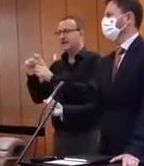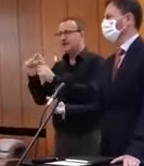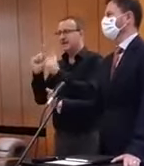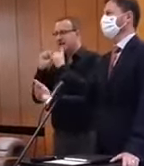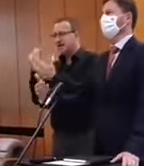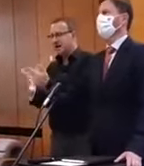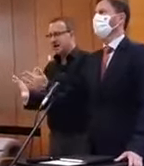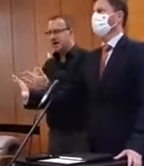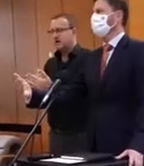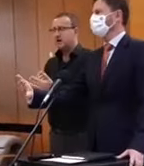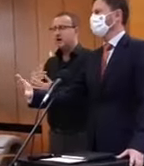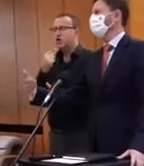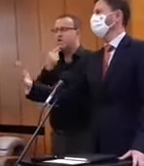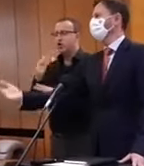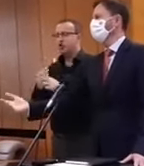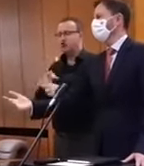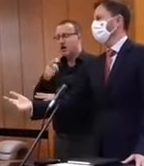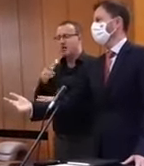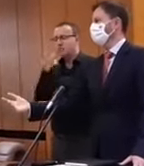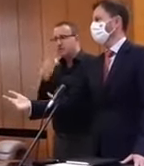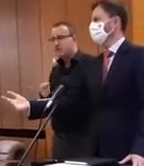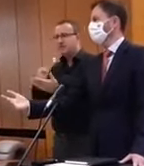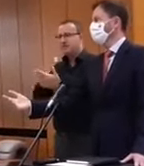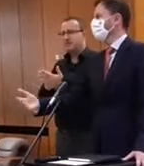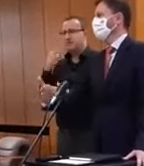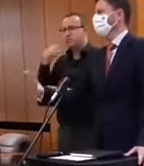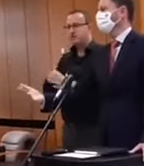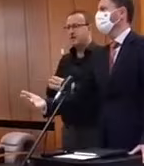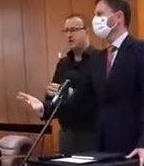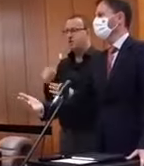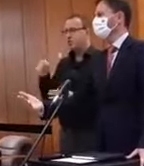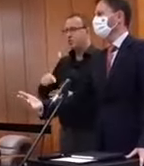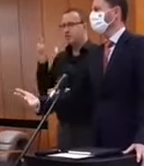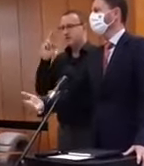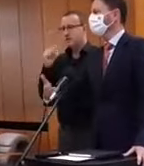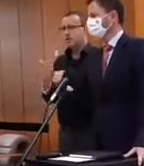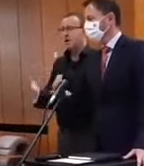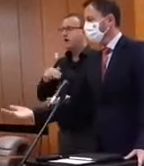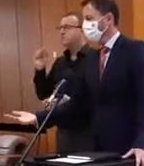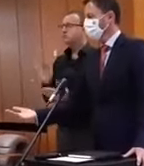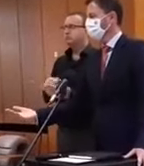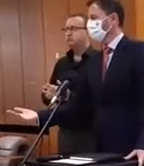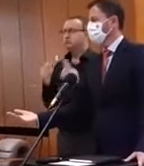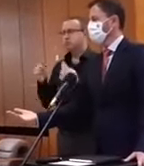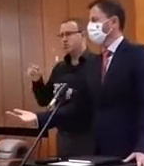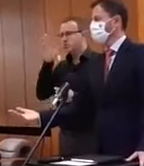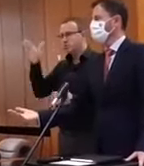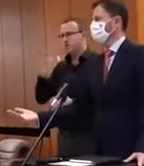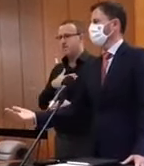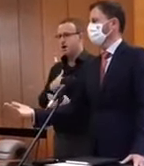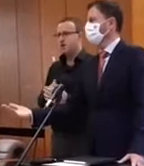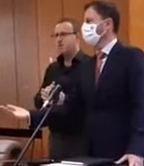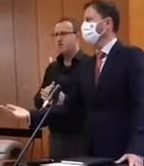a hovorí štátu, že bude prispievať na bývanie. Ale to neznamená nevyhnutne, že tu budeme